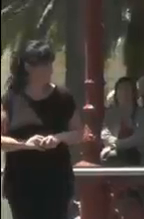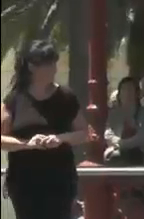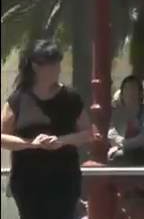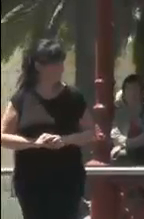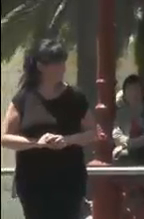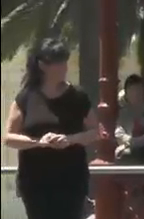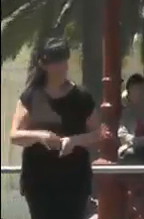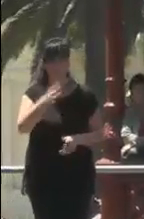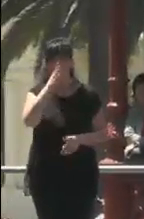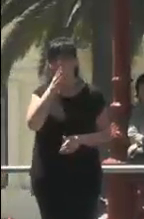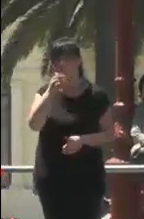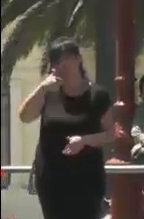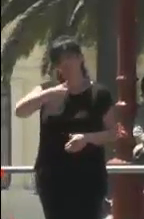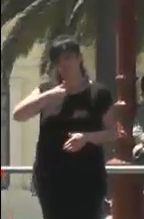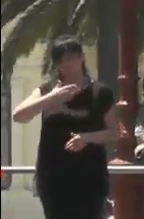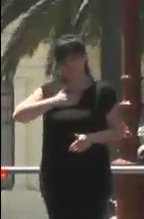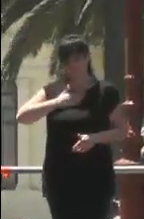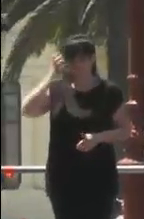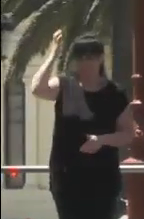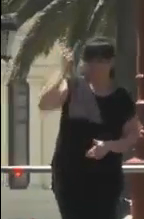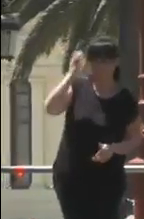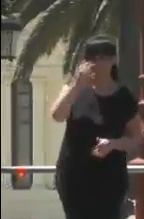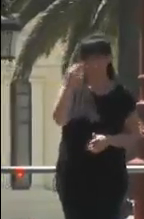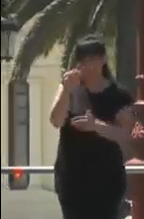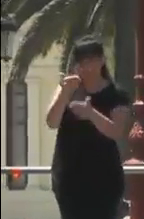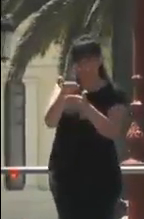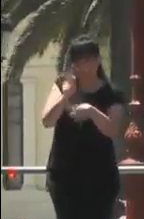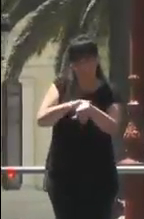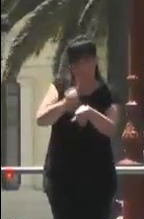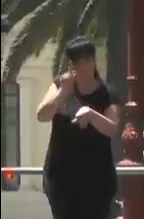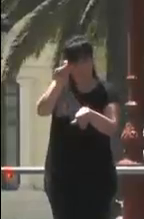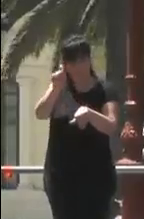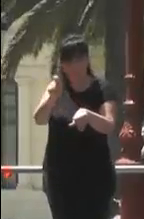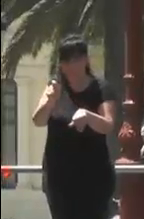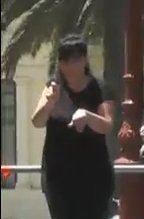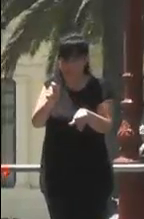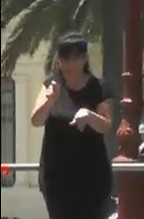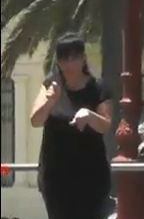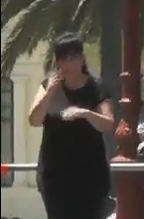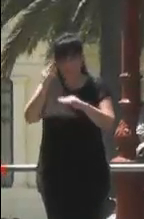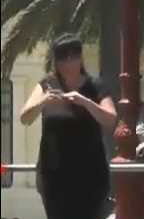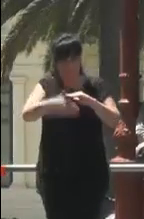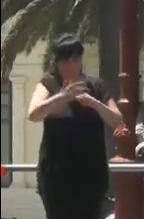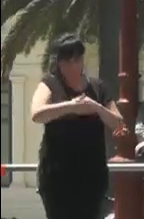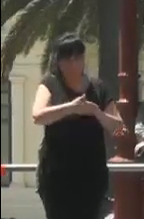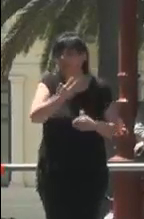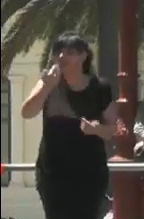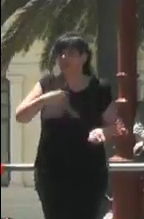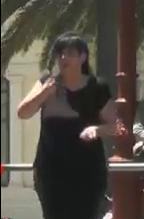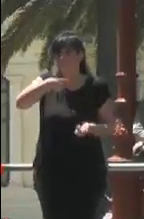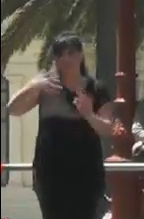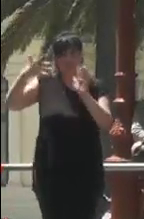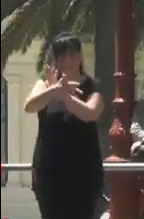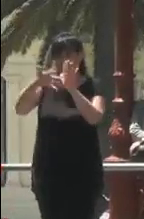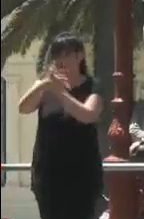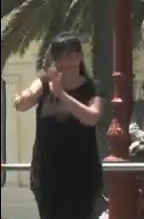E como son o da casa e me quedan poucos minutos e xa está todo máis que posto en riba da mesa, todo o que podemos poñer, eu